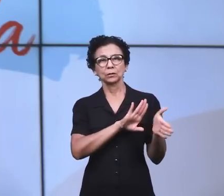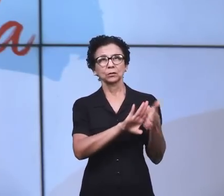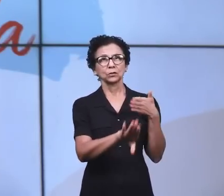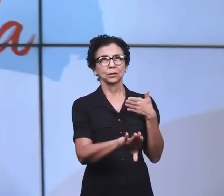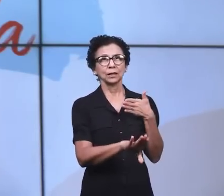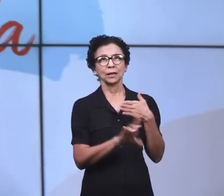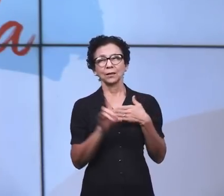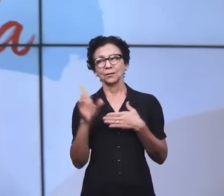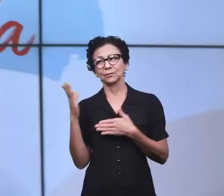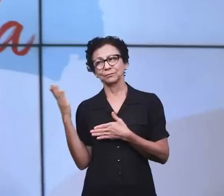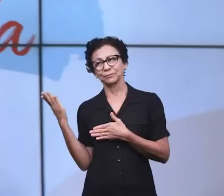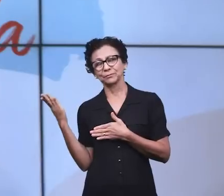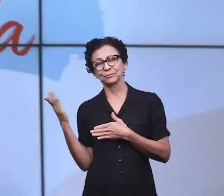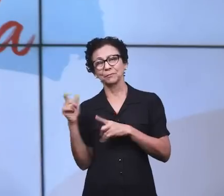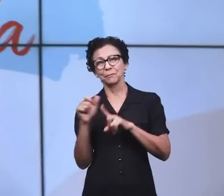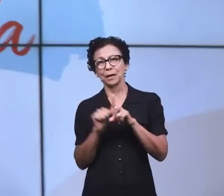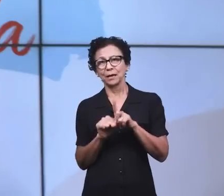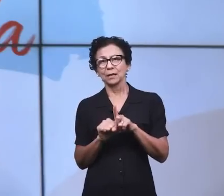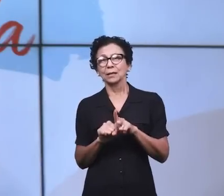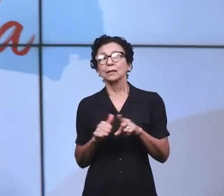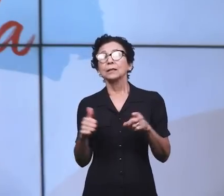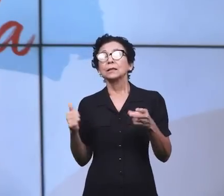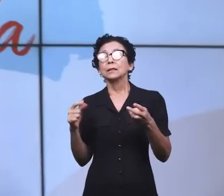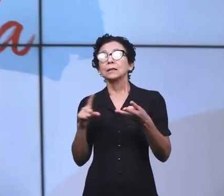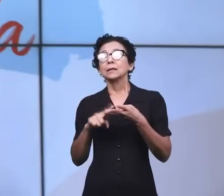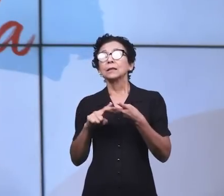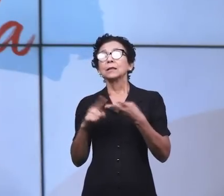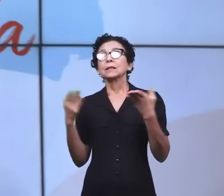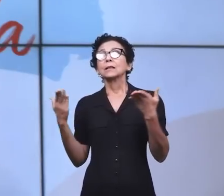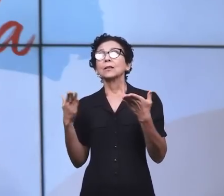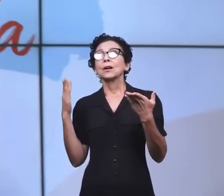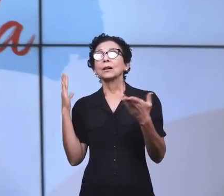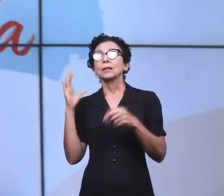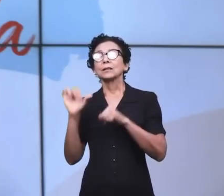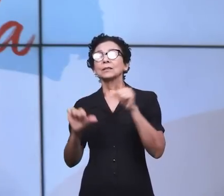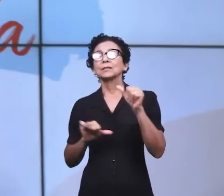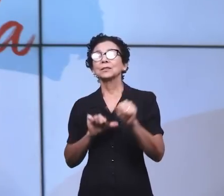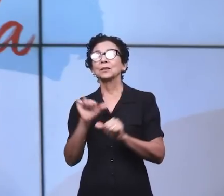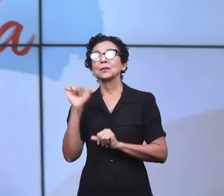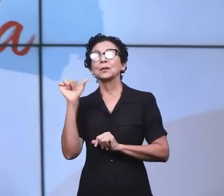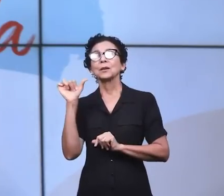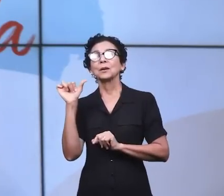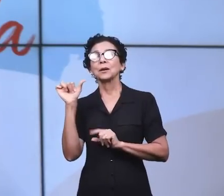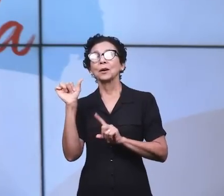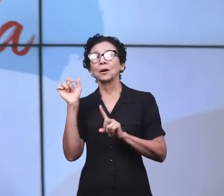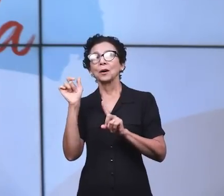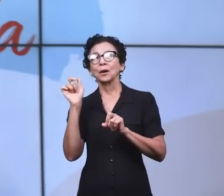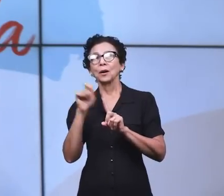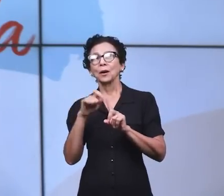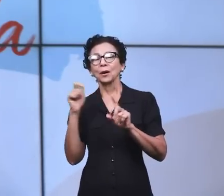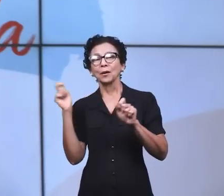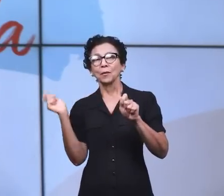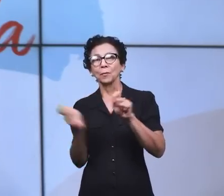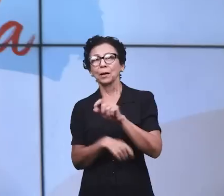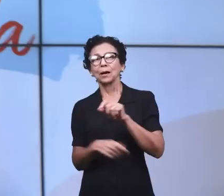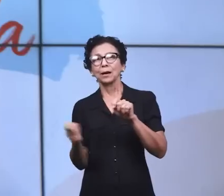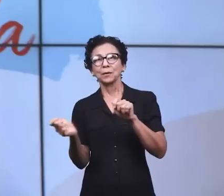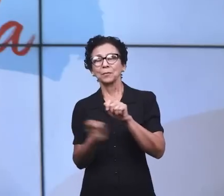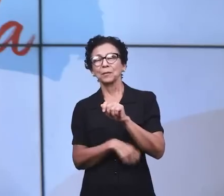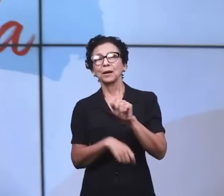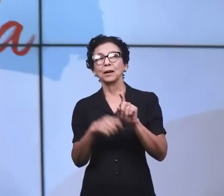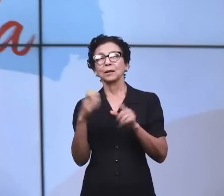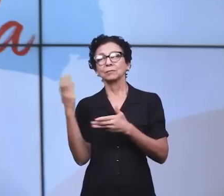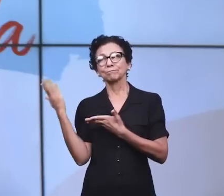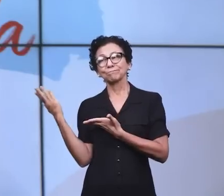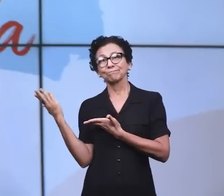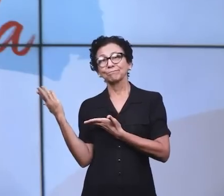que agora, ó, o sinal de mês é esse. Então, ó, foi modificando tanto, ó, que agora esse é o